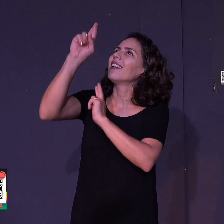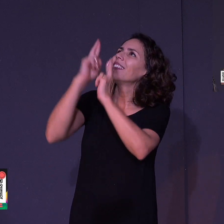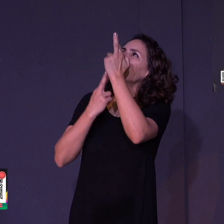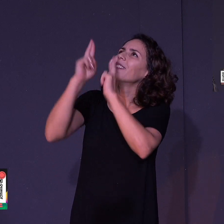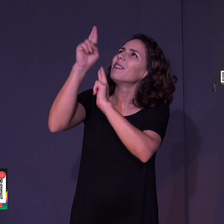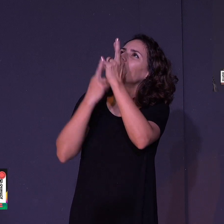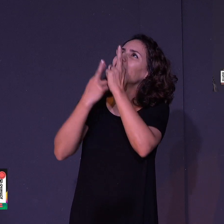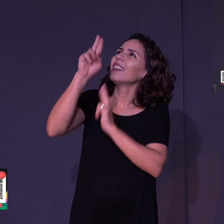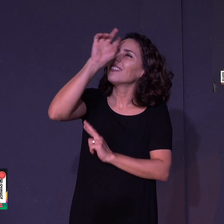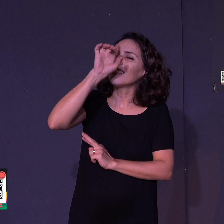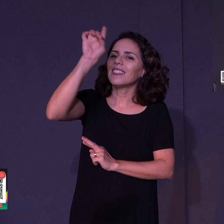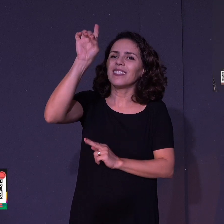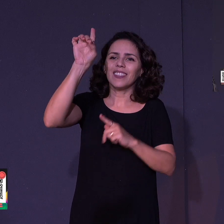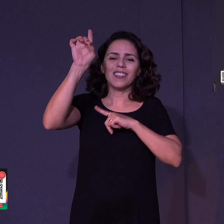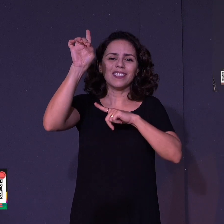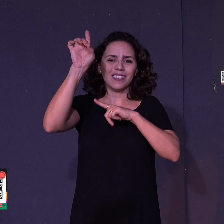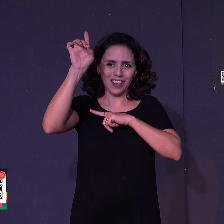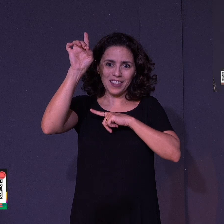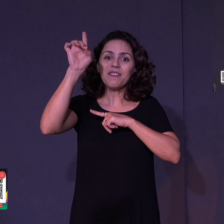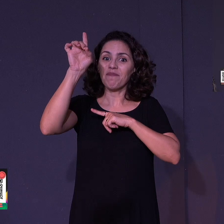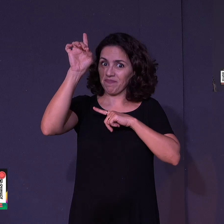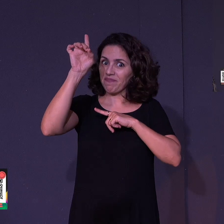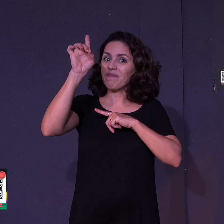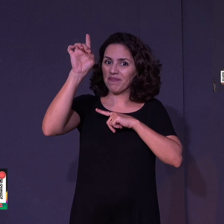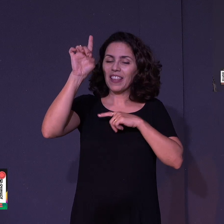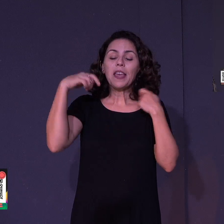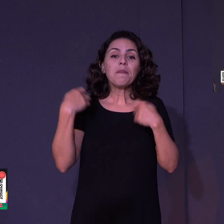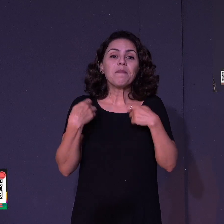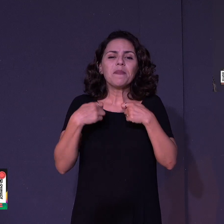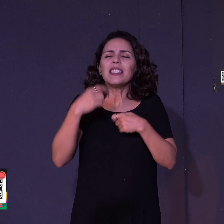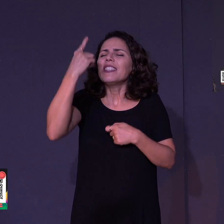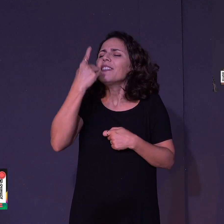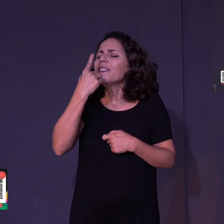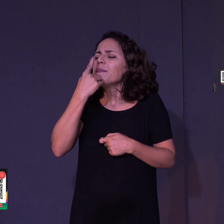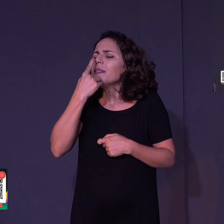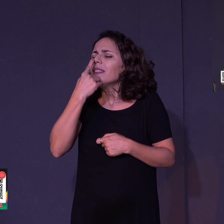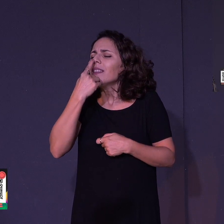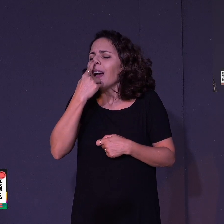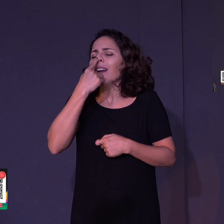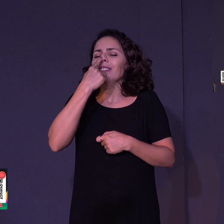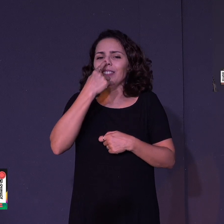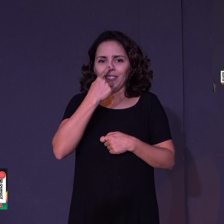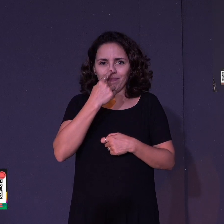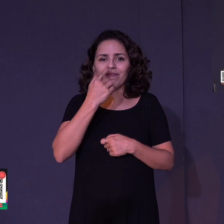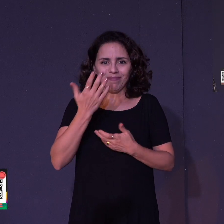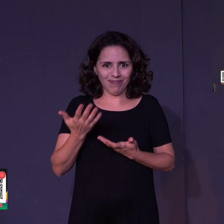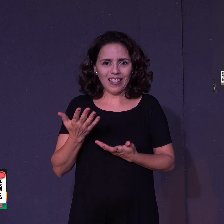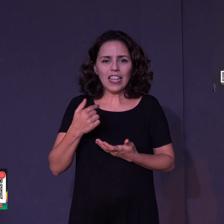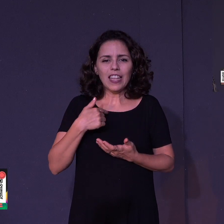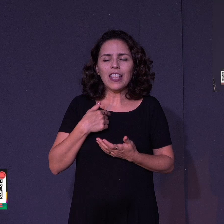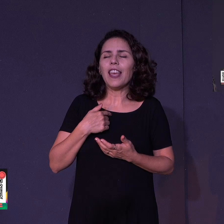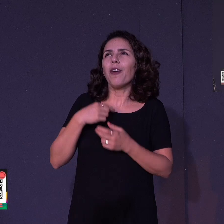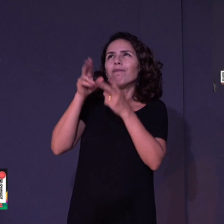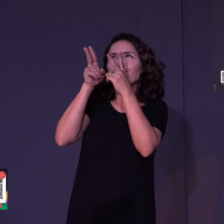ser estreitado. Esse relacionamento precisa ficar cada vez mais íntimo. Que ao menor sussurrar da voz do Senhor,